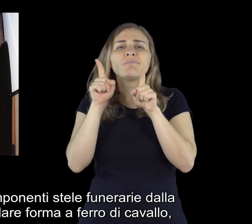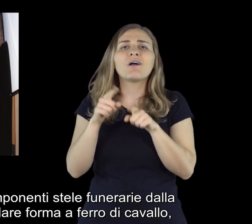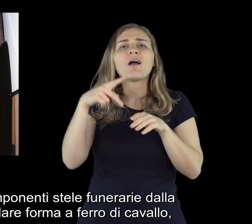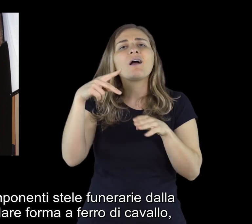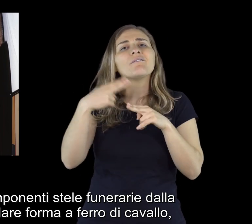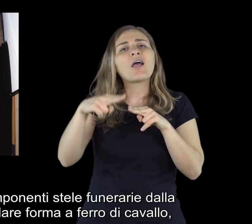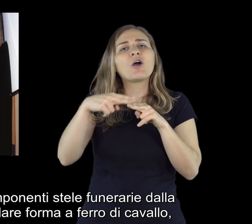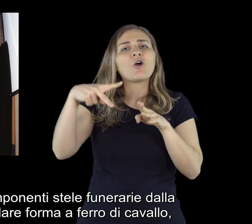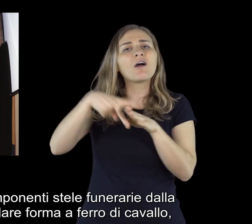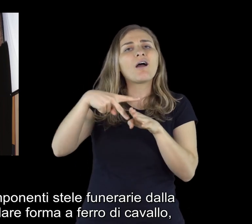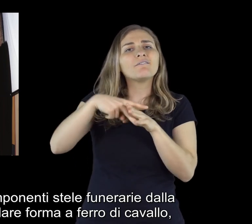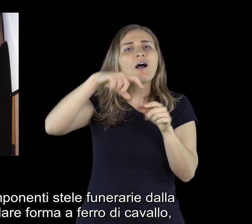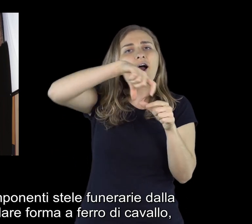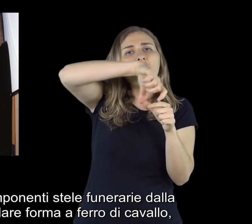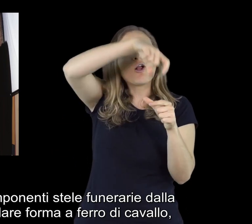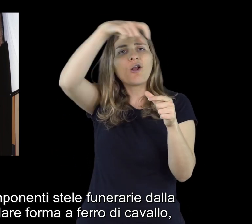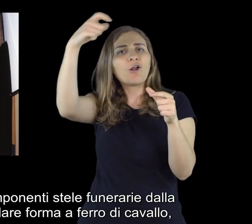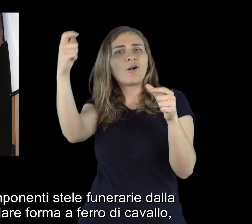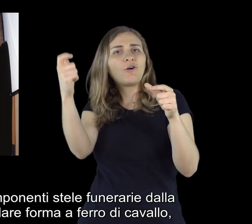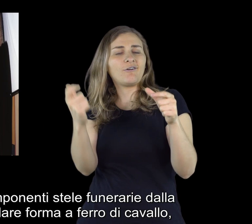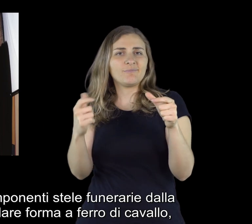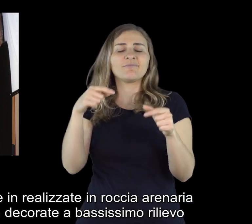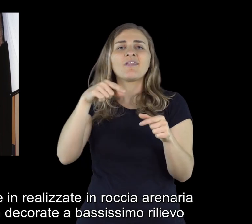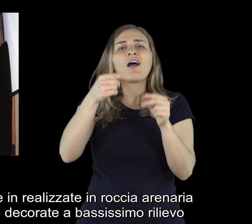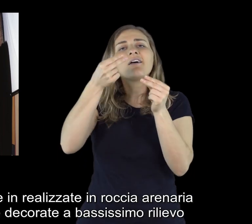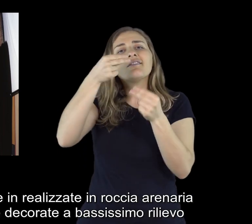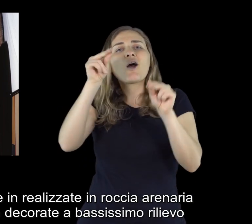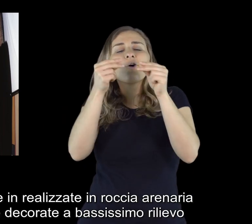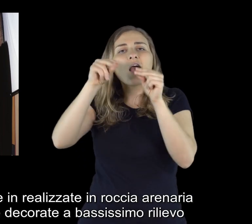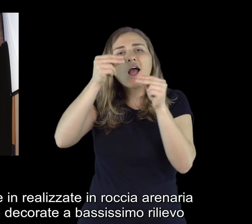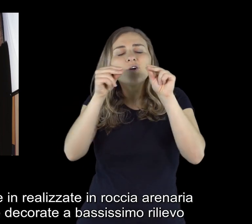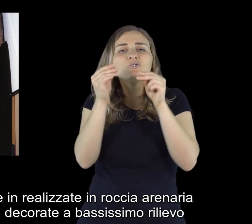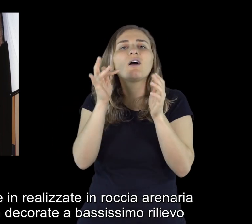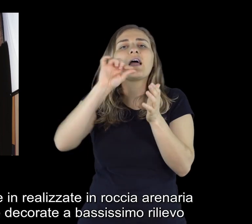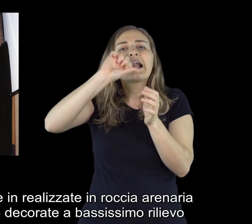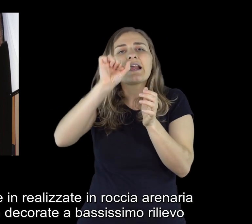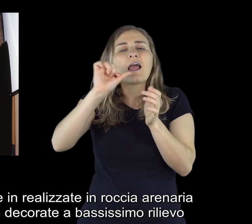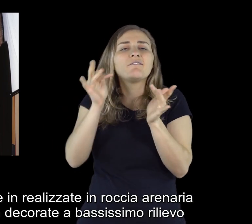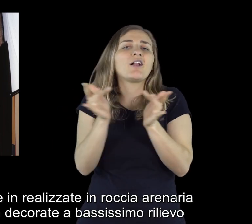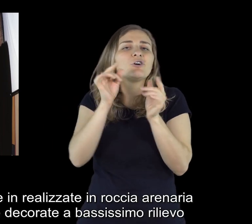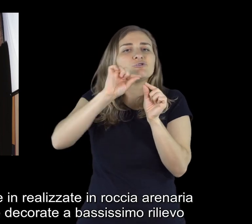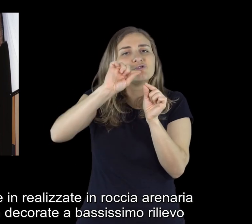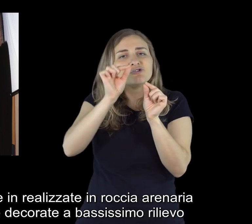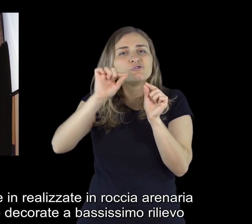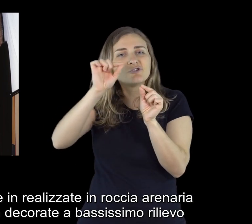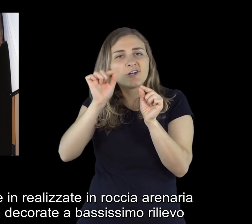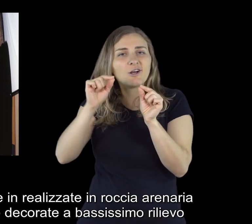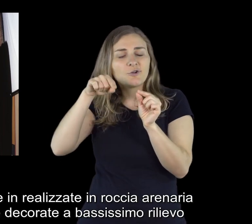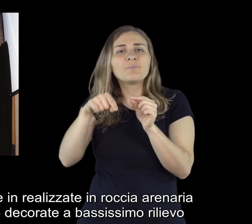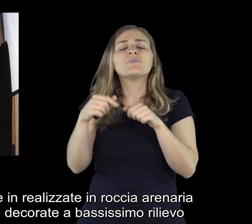realizzate in roccia arenaria locale e decorate a bassissimo rilievo seconda metà del quinto inizi